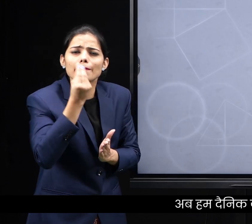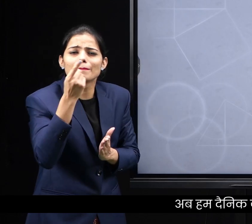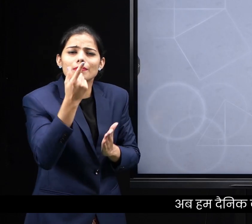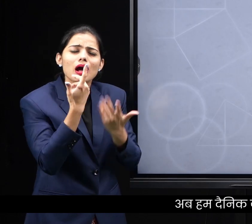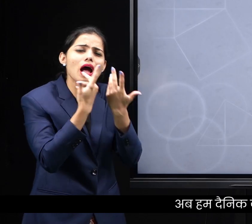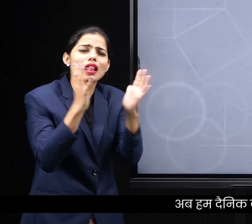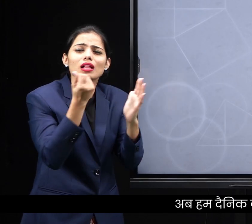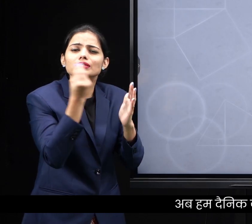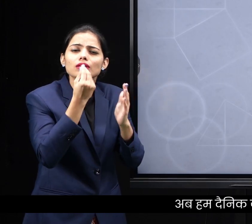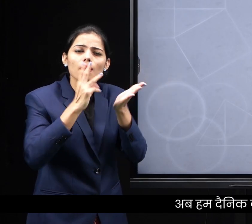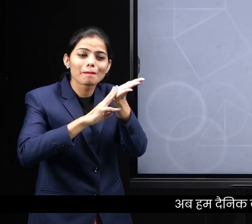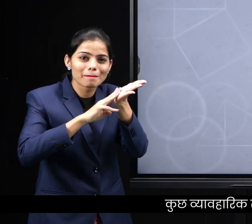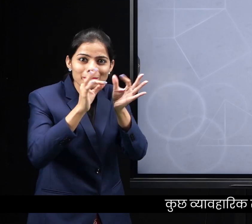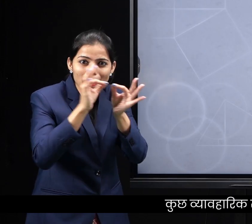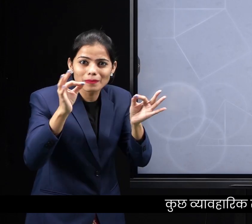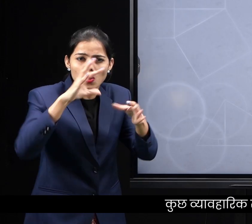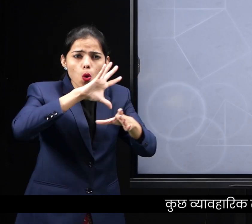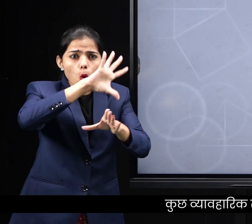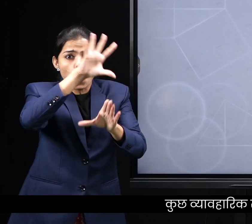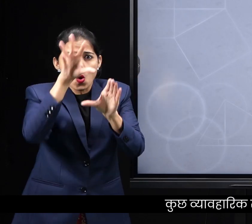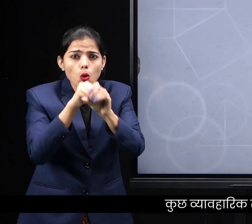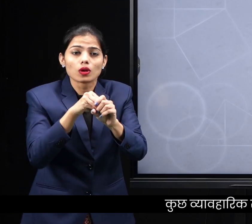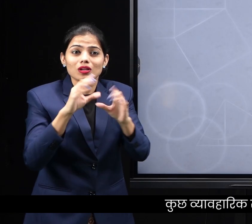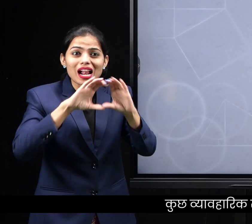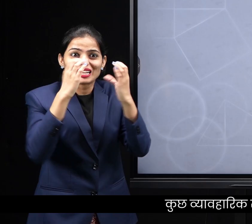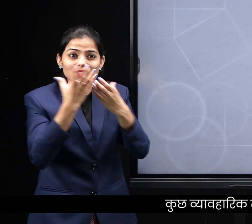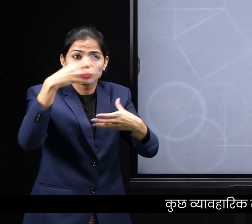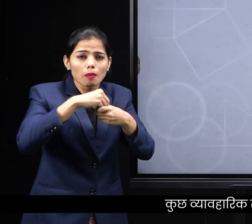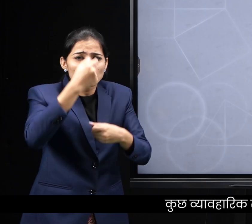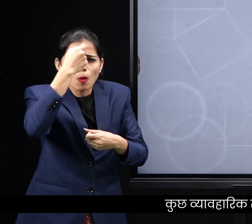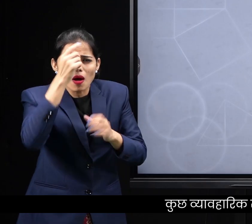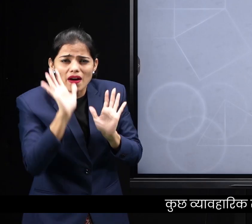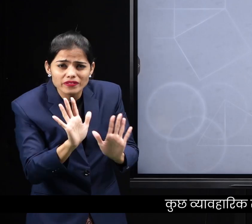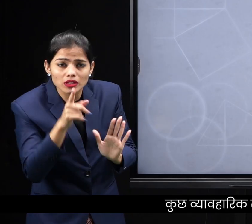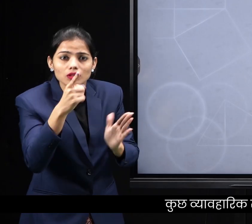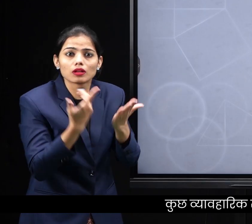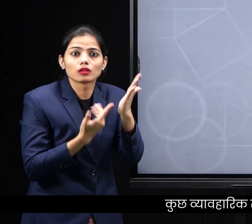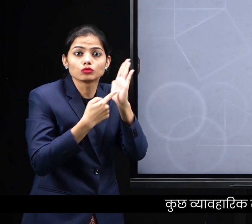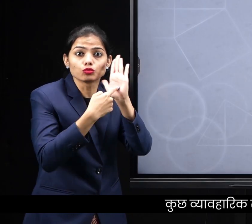से संबंधित समुच्चय पर कुछ व्यावहारिक समस्याओं के माध्यम से गुजरेंगे।